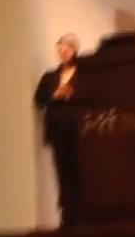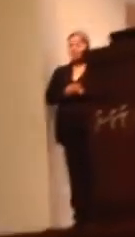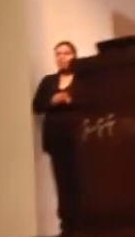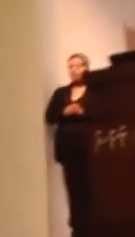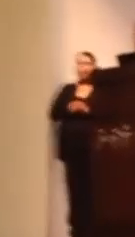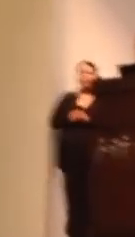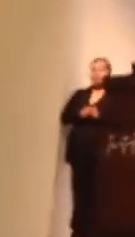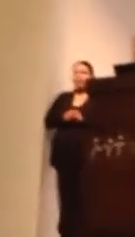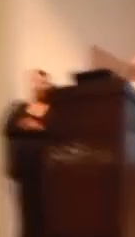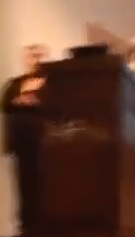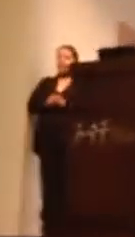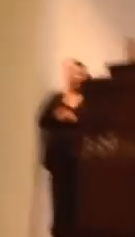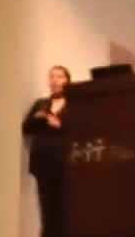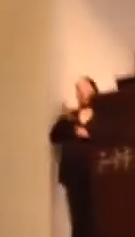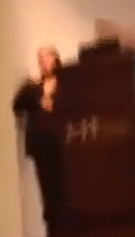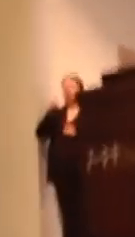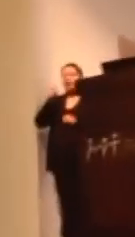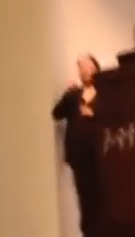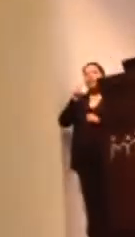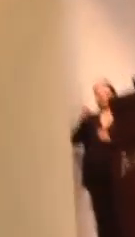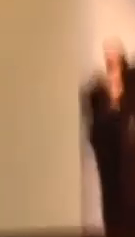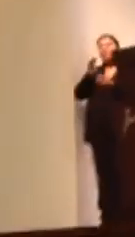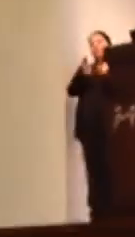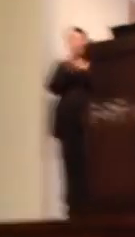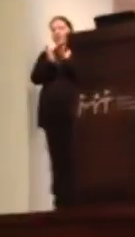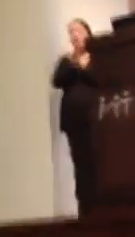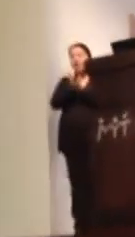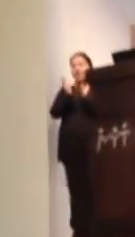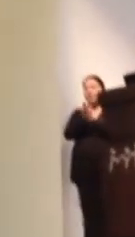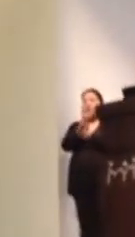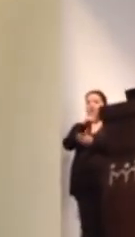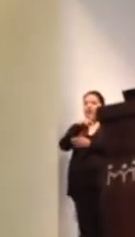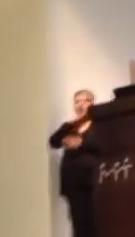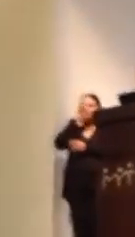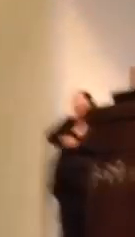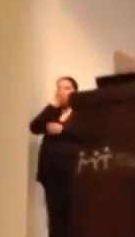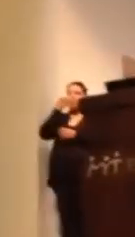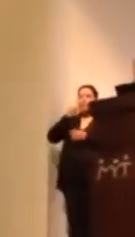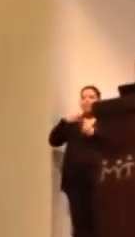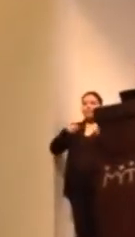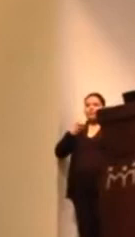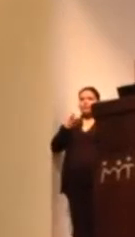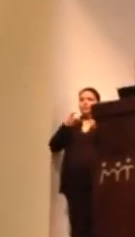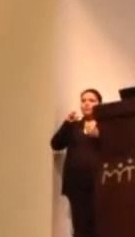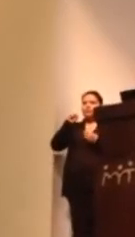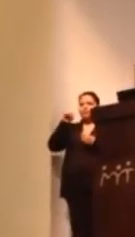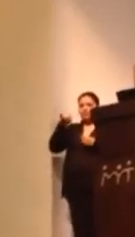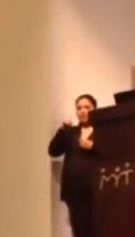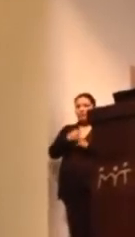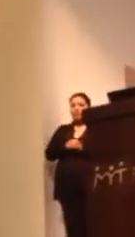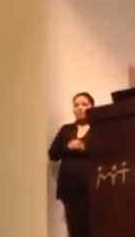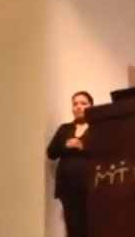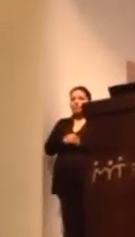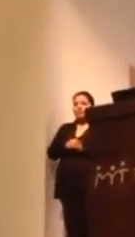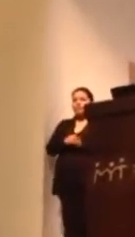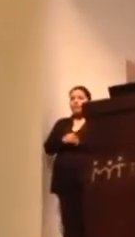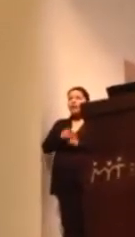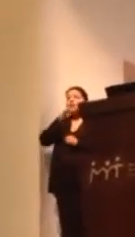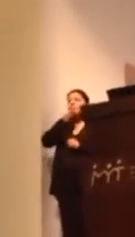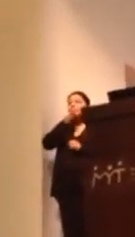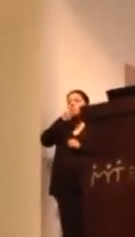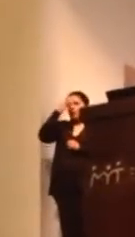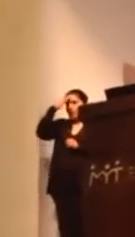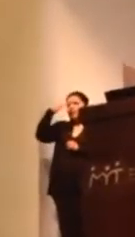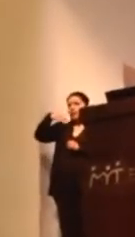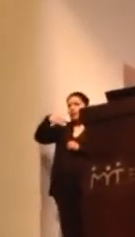No es como muy estimulante y es bonito vivir así. Además, el niño se da